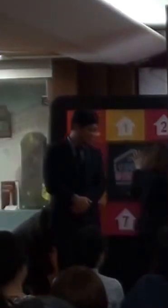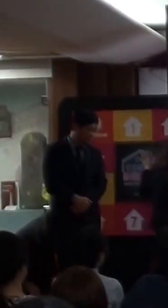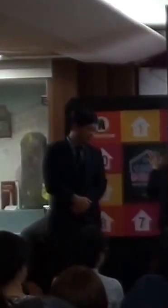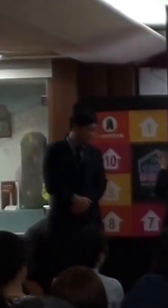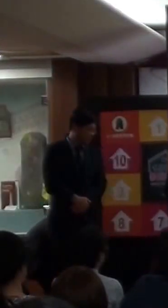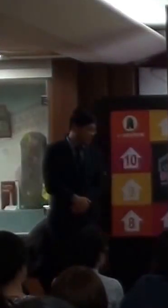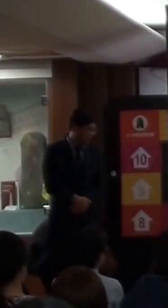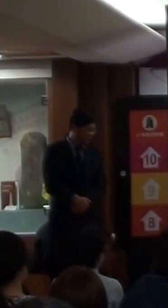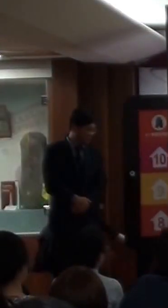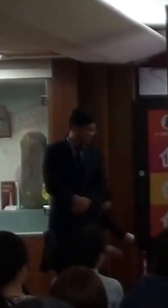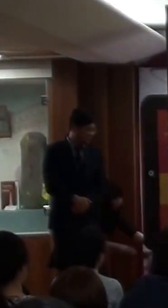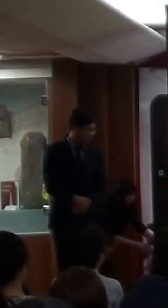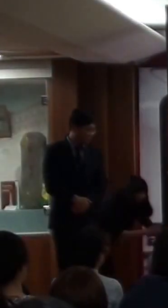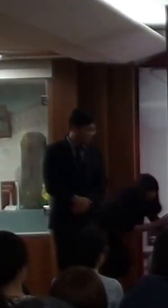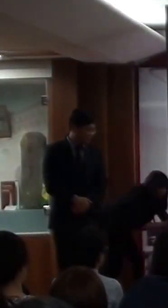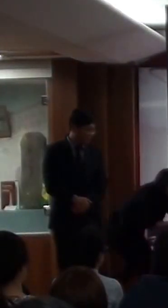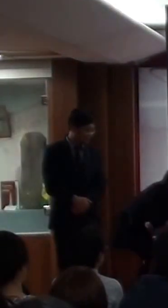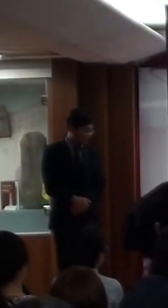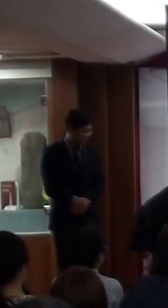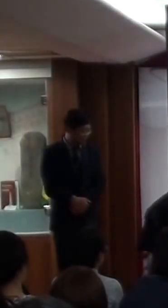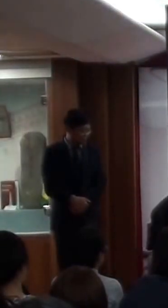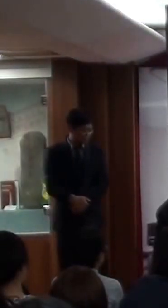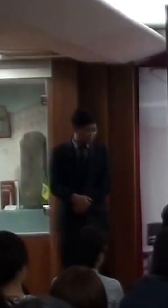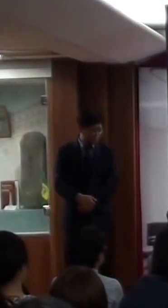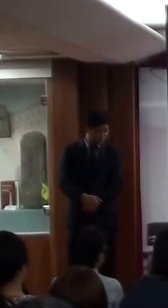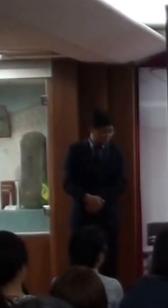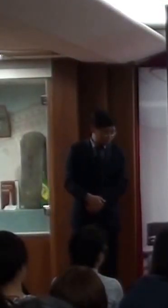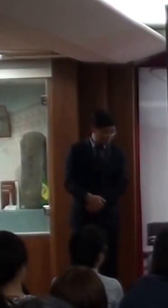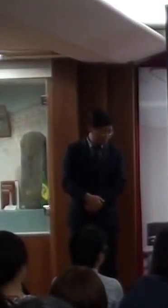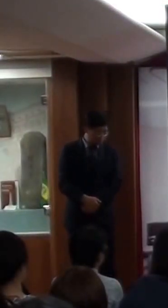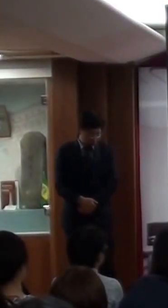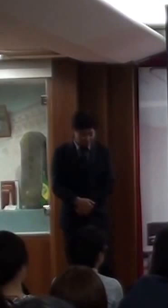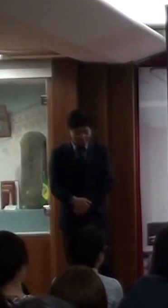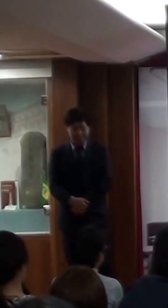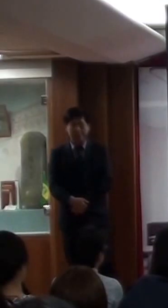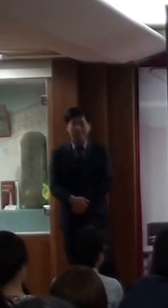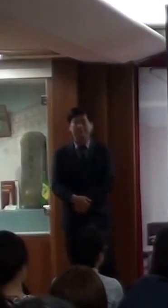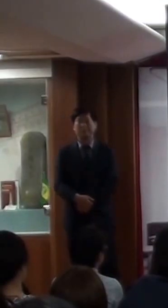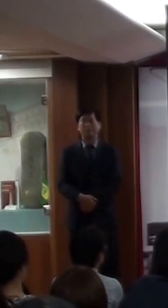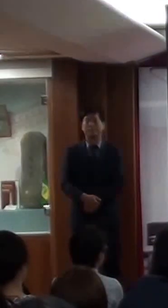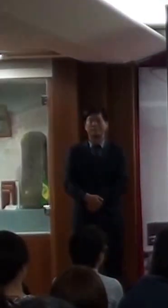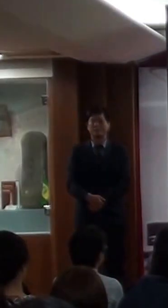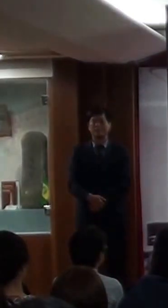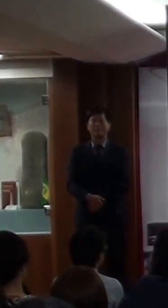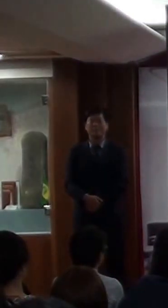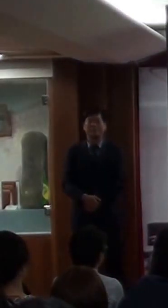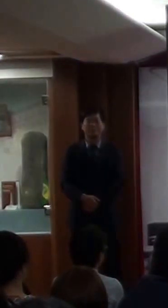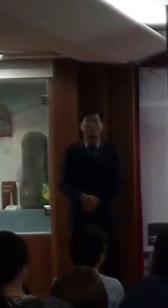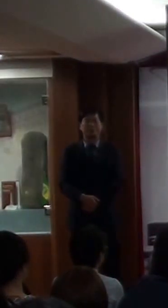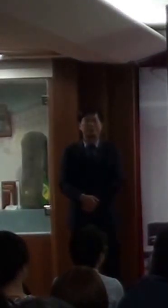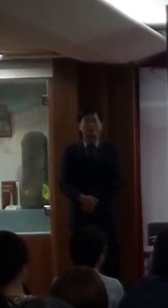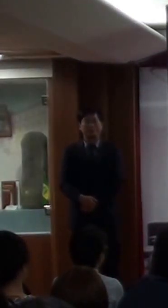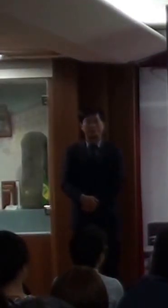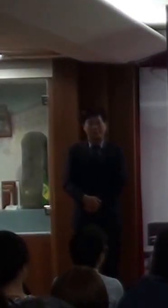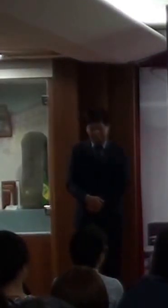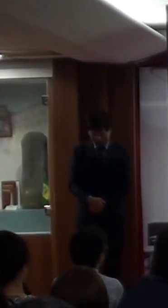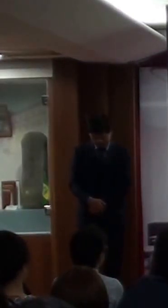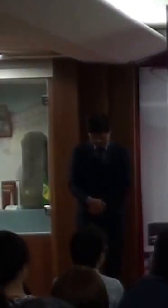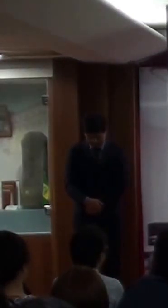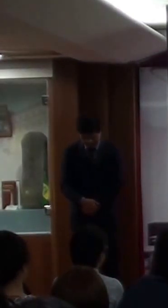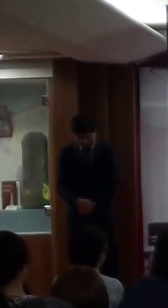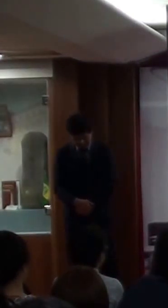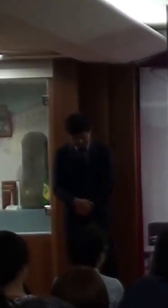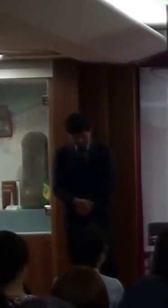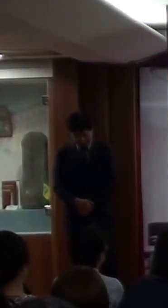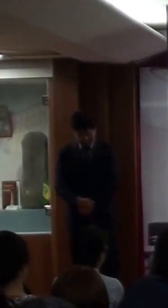有线上缴税。扫描缴款书上的 QR code 来缴税，最智慧。五月缴纳房屋税，管道多